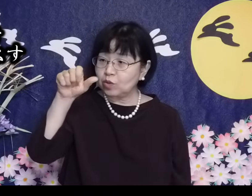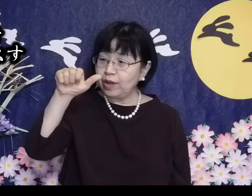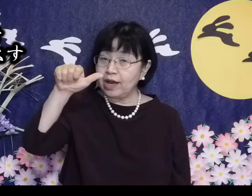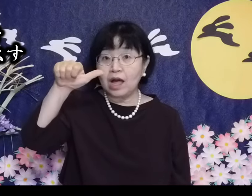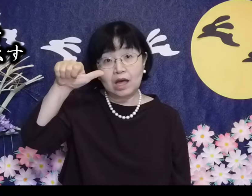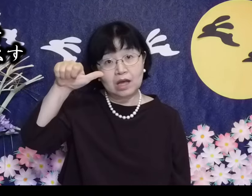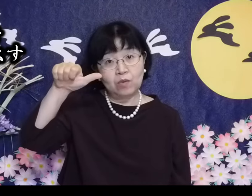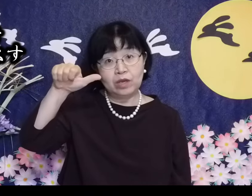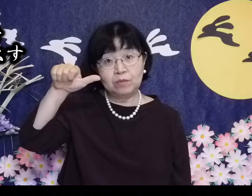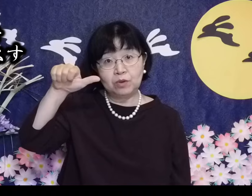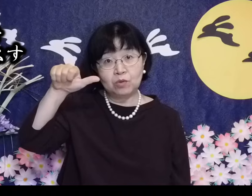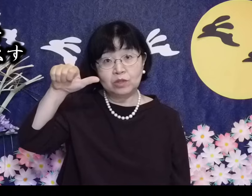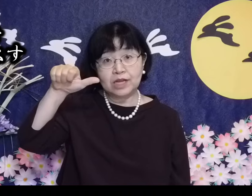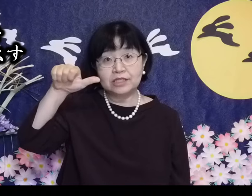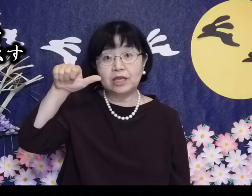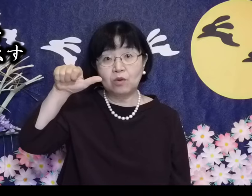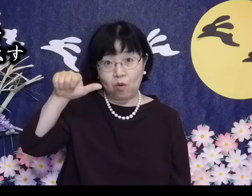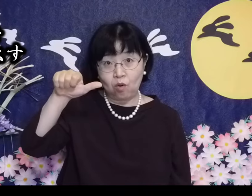これが親指を横に出して